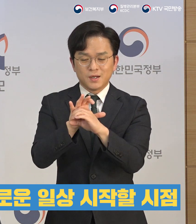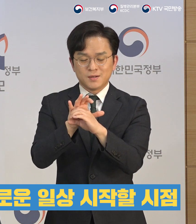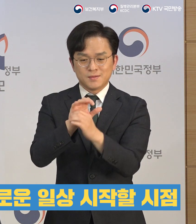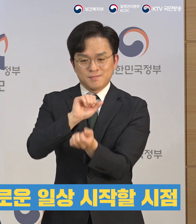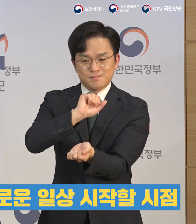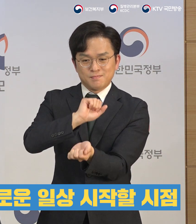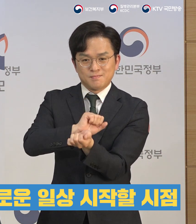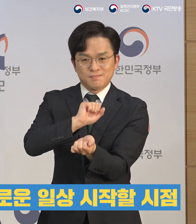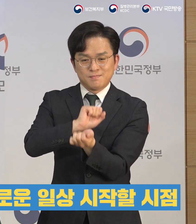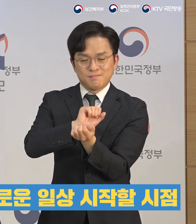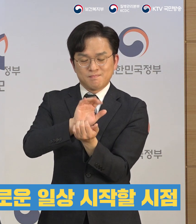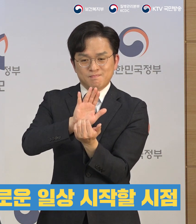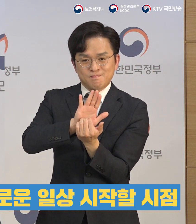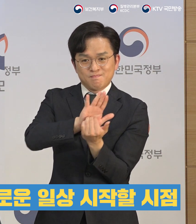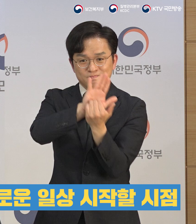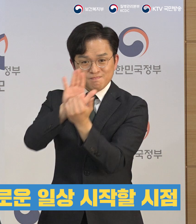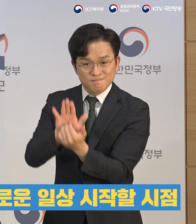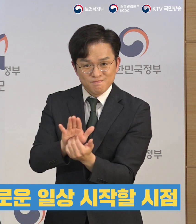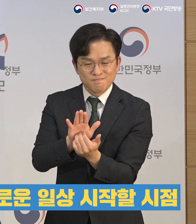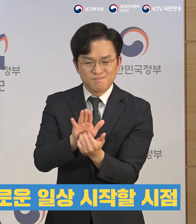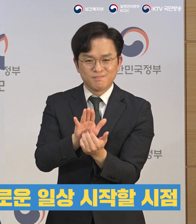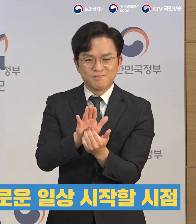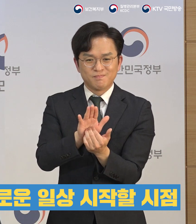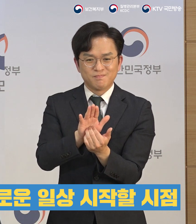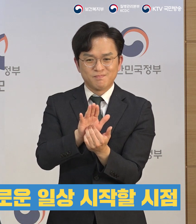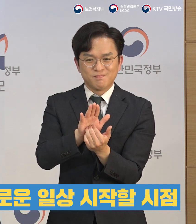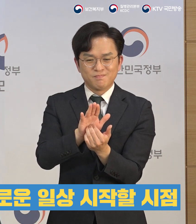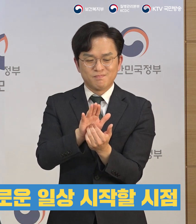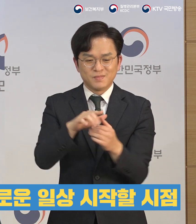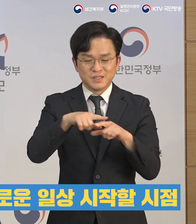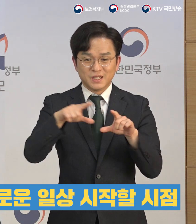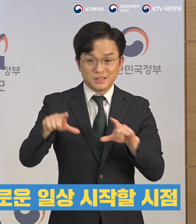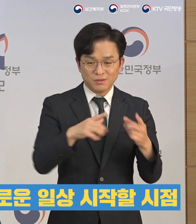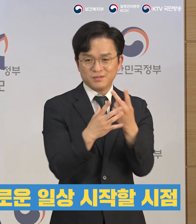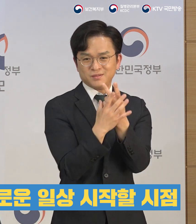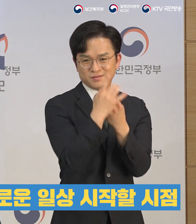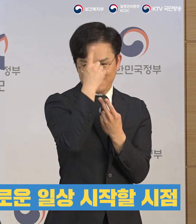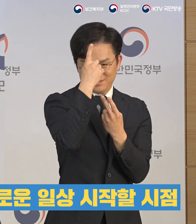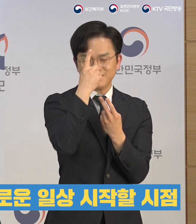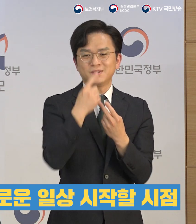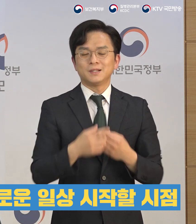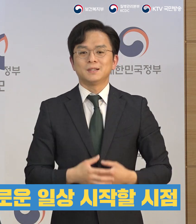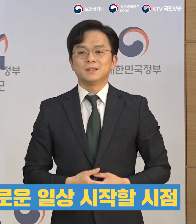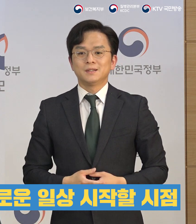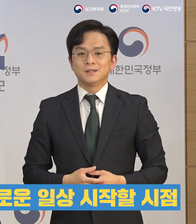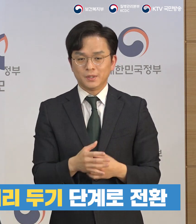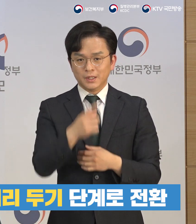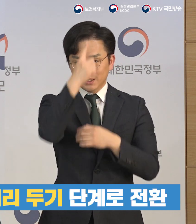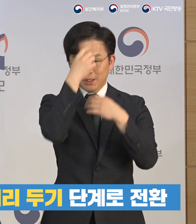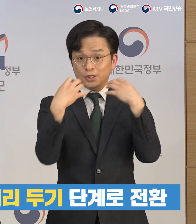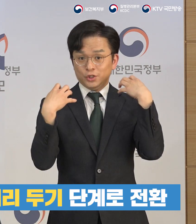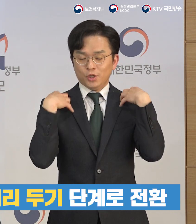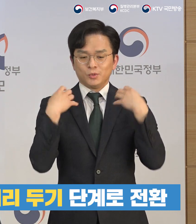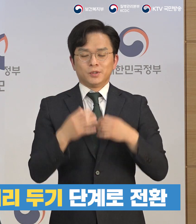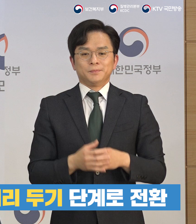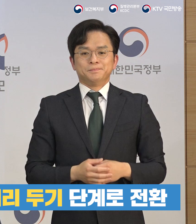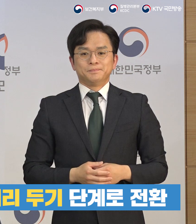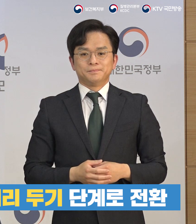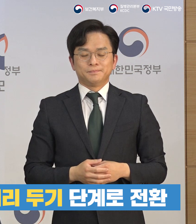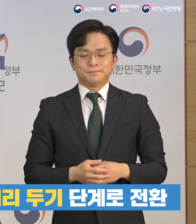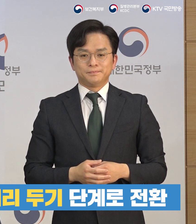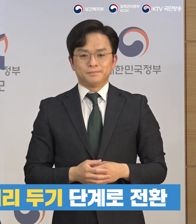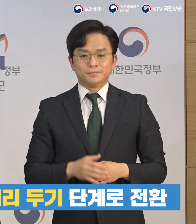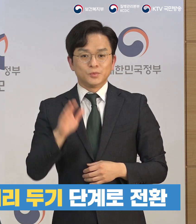1구 박력을 함께 달성하는 새로운 일상을 시작할 시점에 이르렀습니다 정부는